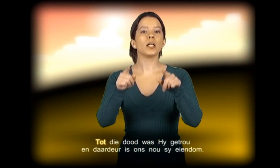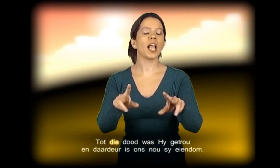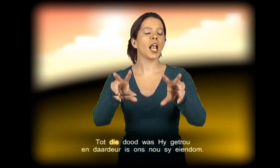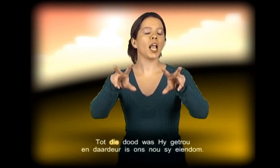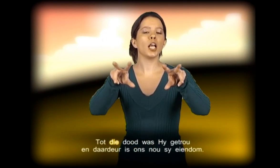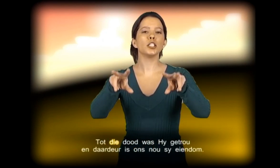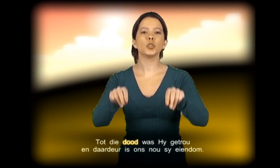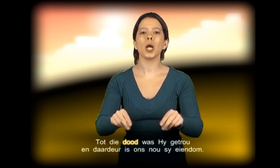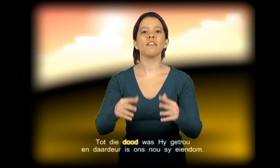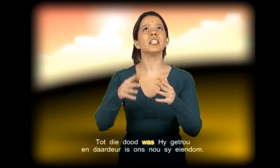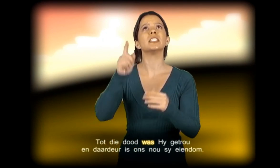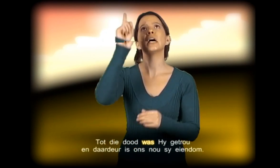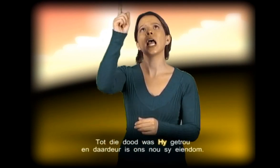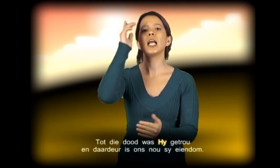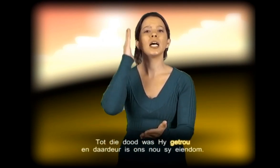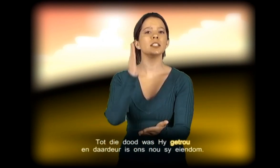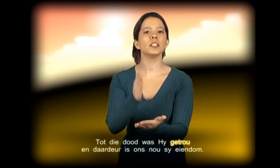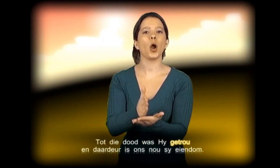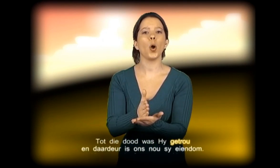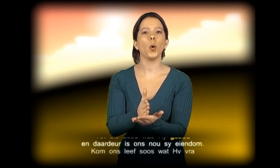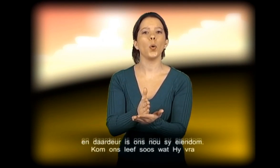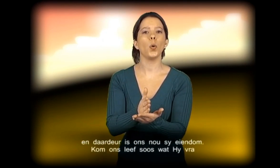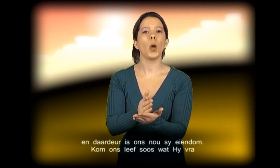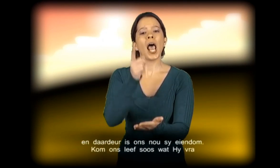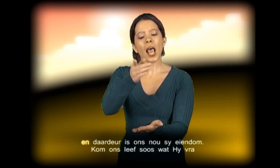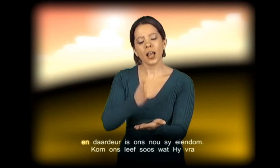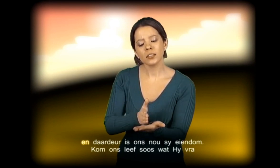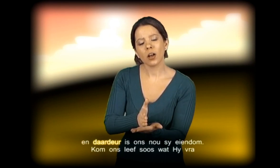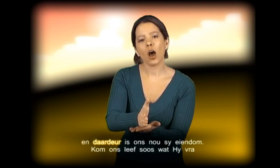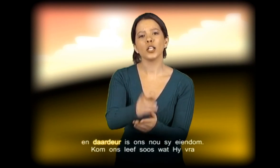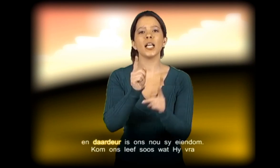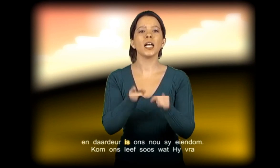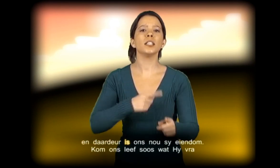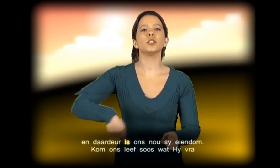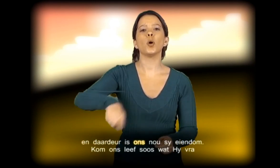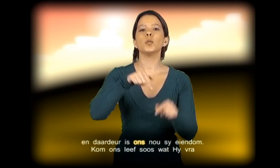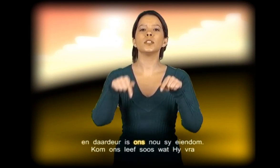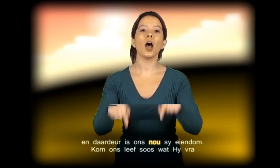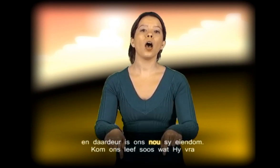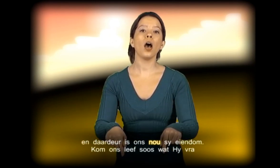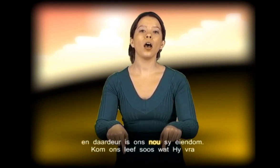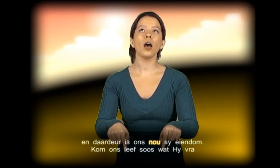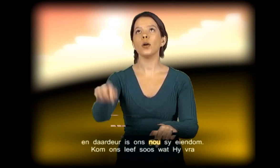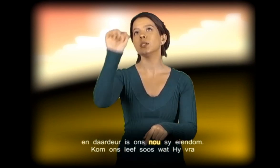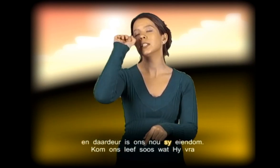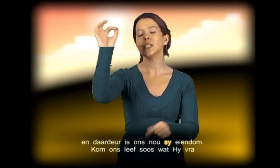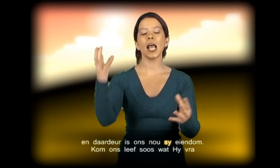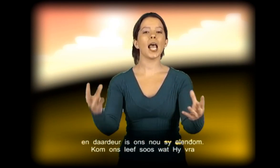Tot die dood was hy getrou, en daardeur is ons nou sy